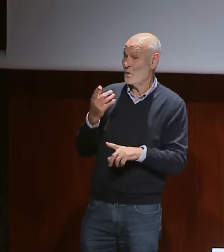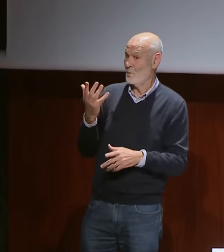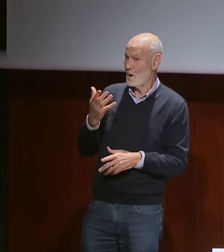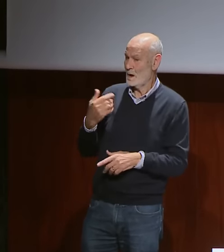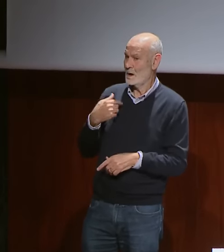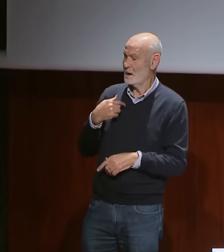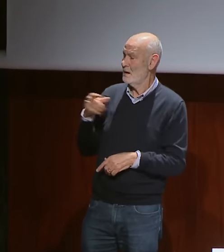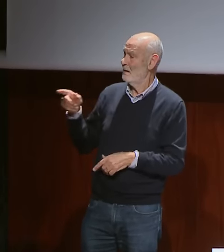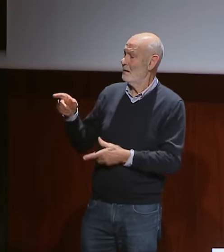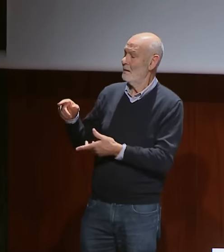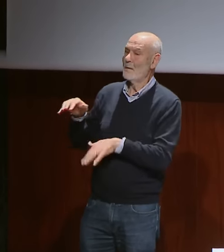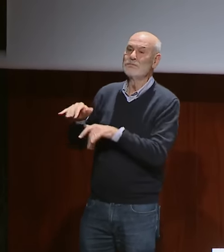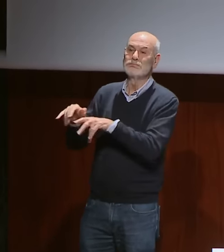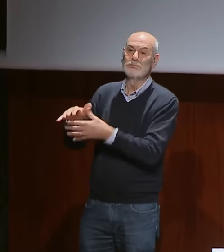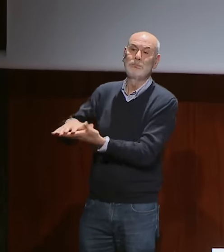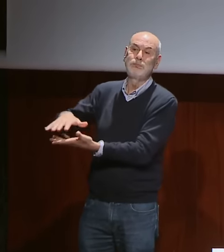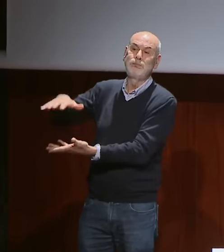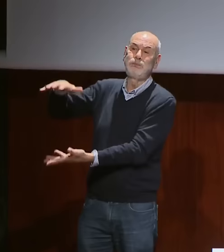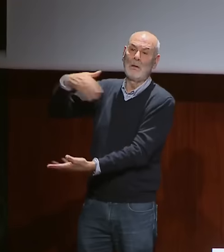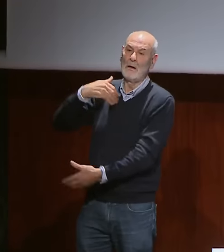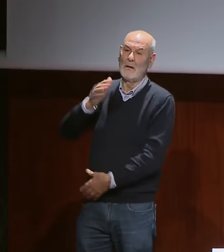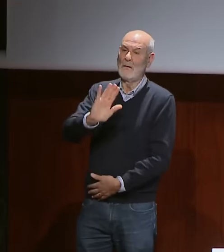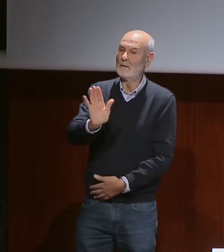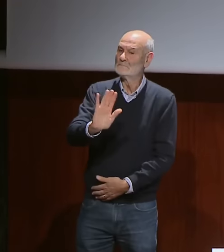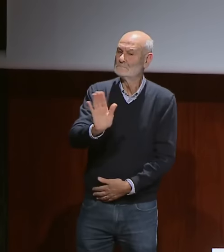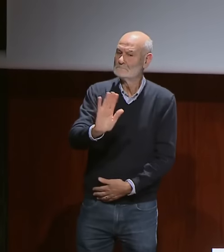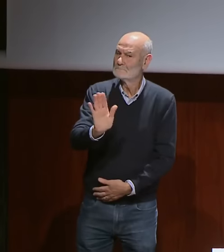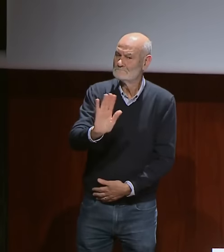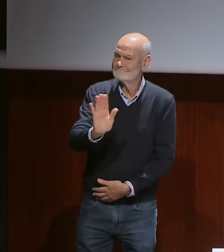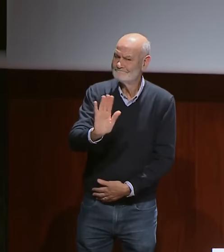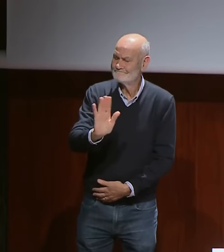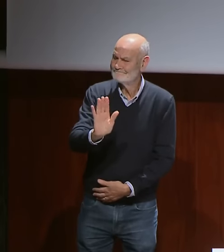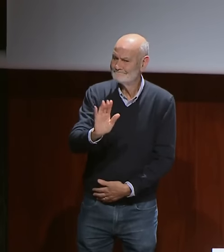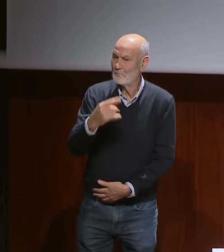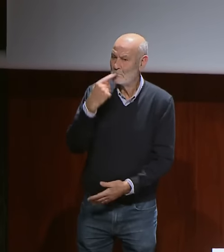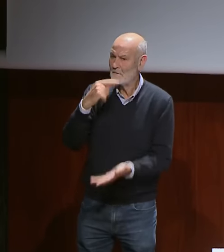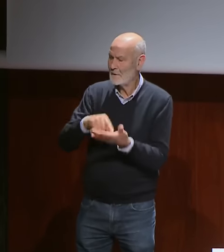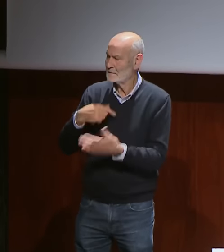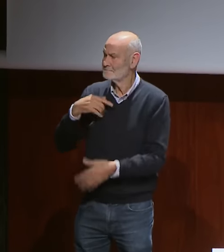forcément de logique. Et donc, ma fille